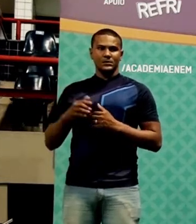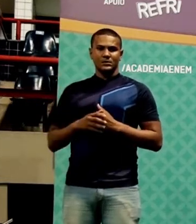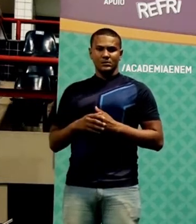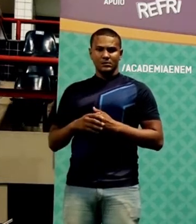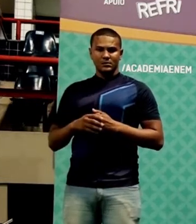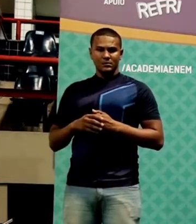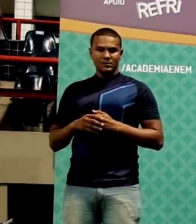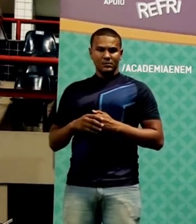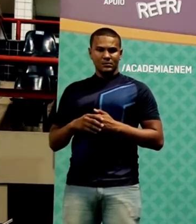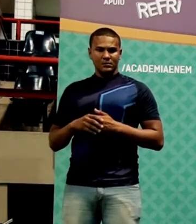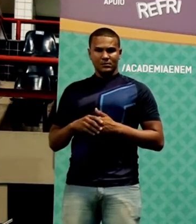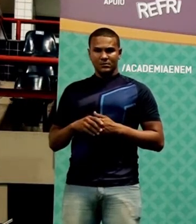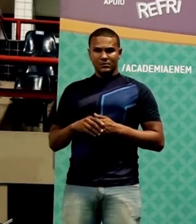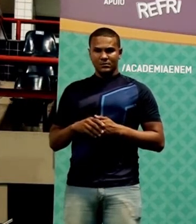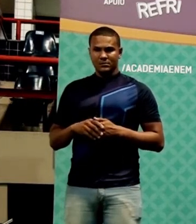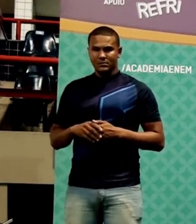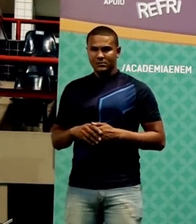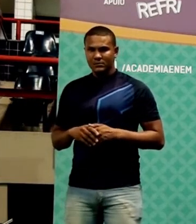Eu pulei, foi?